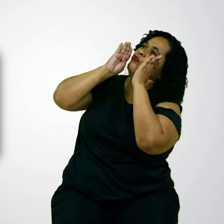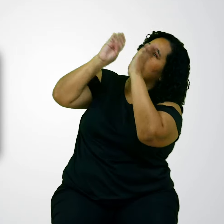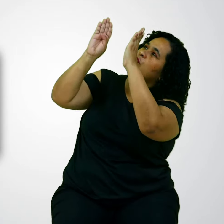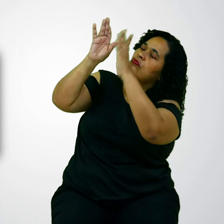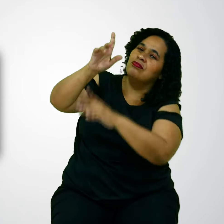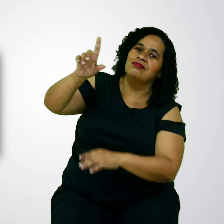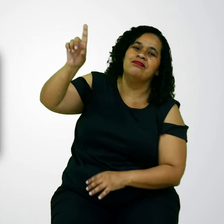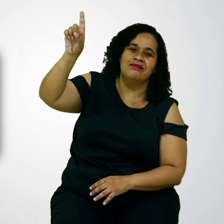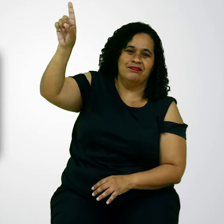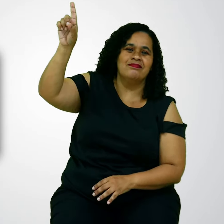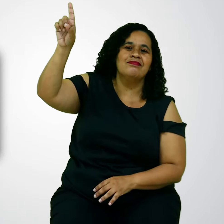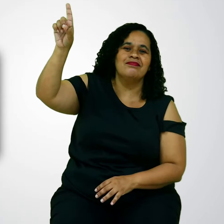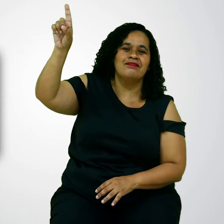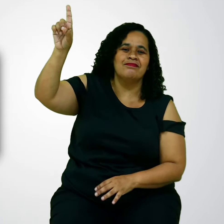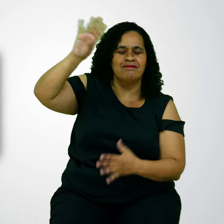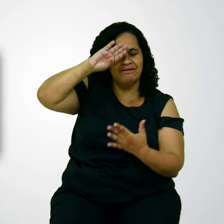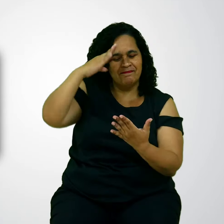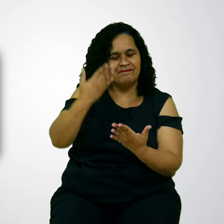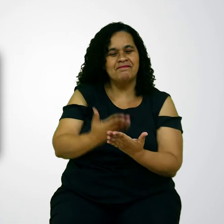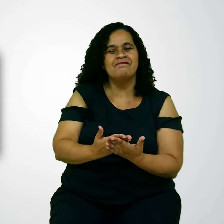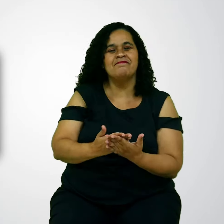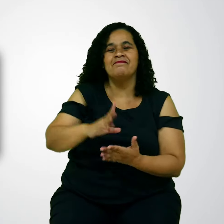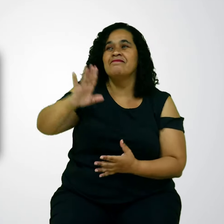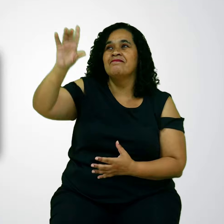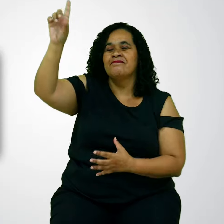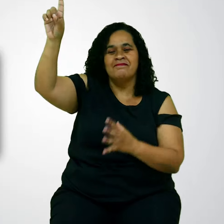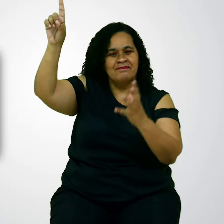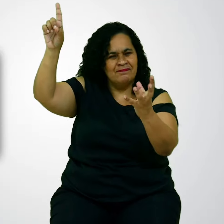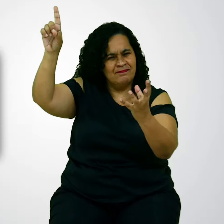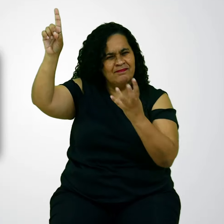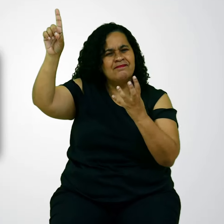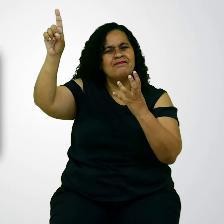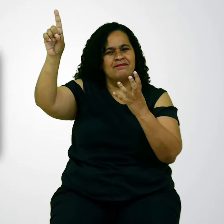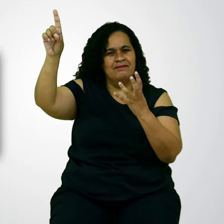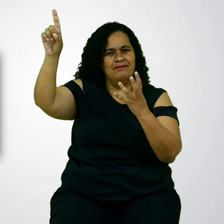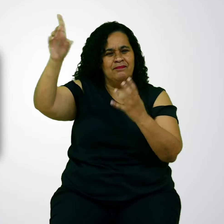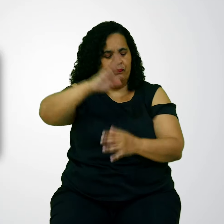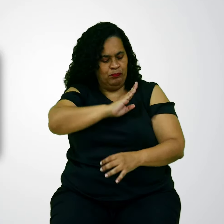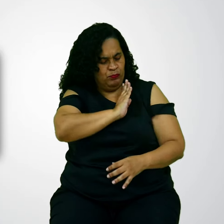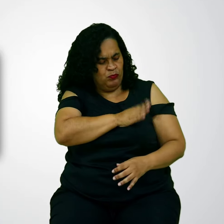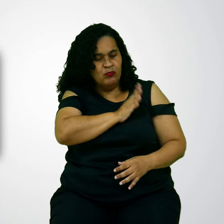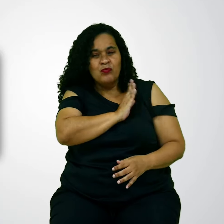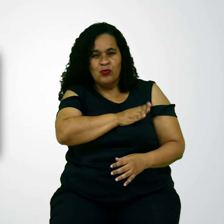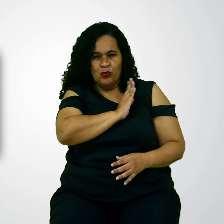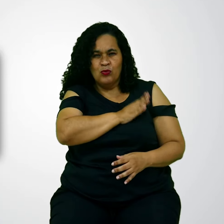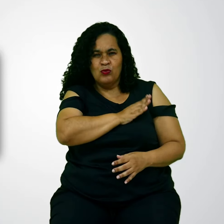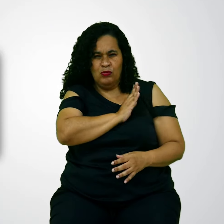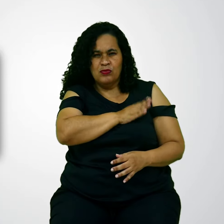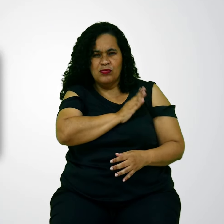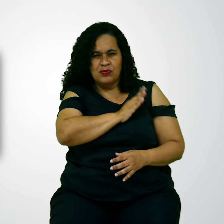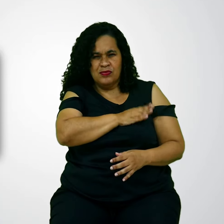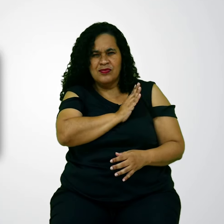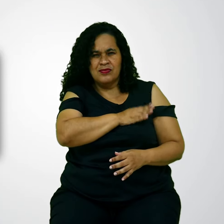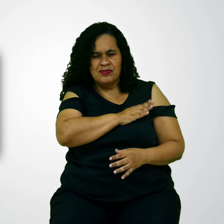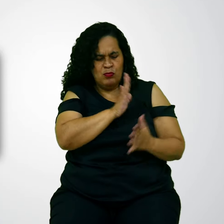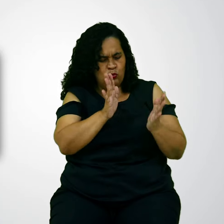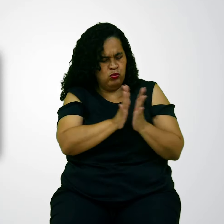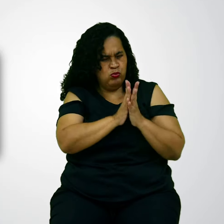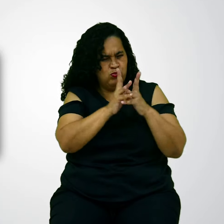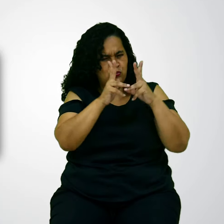Deus, ele busca excelência, mas ele busca também um coração sincero, quebrantado, temente a Deus,